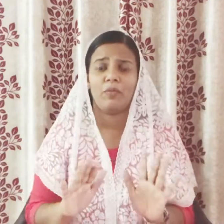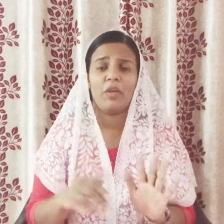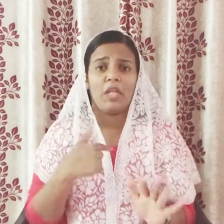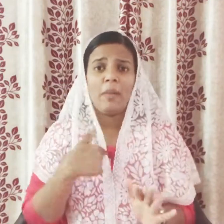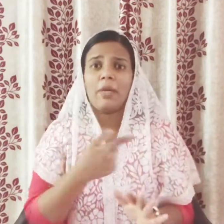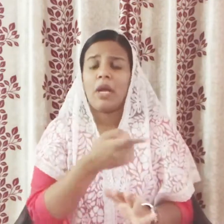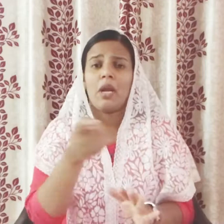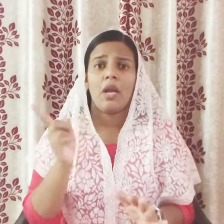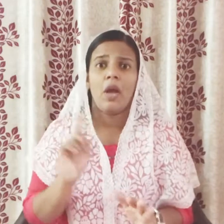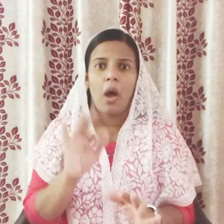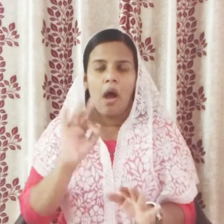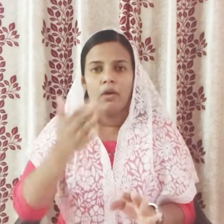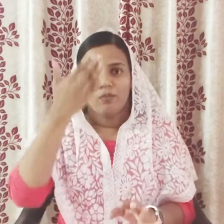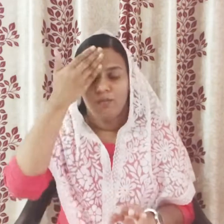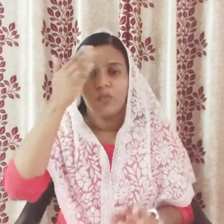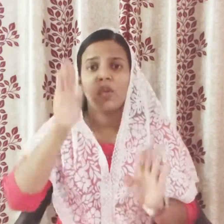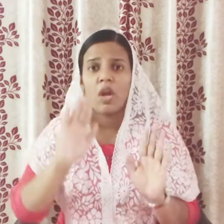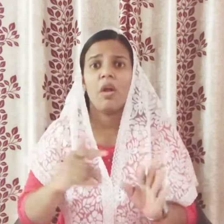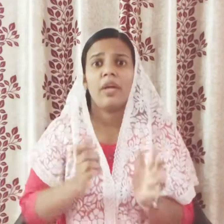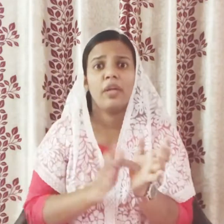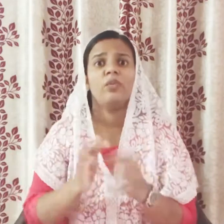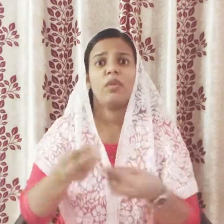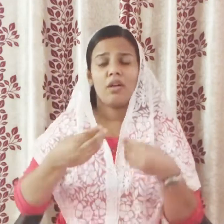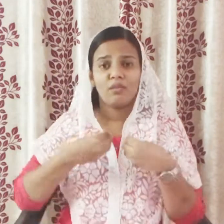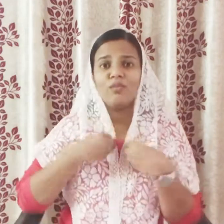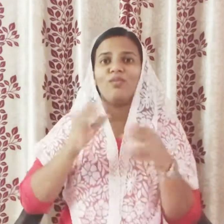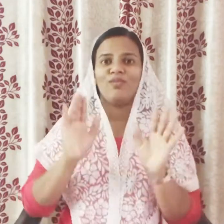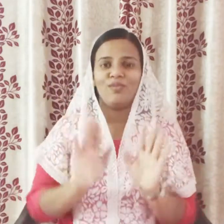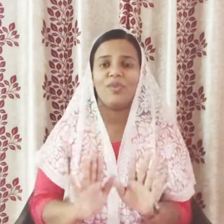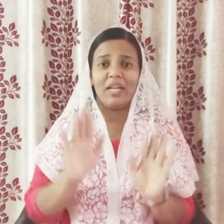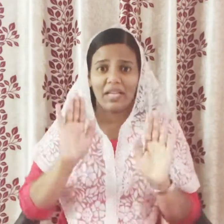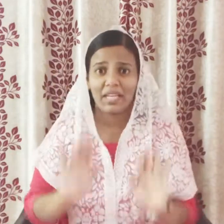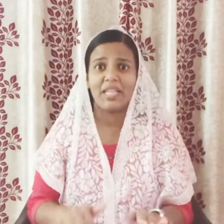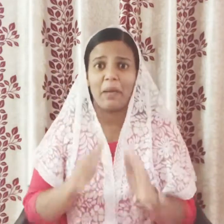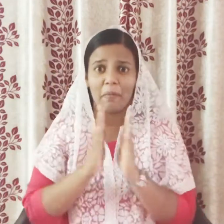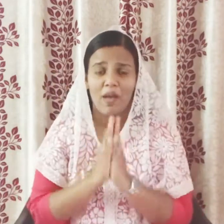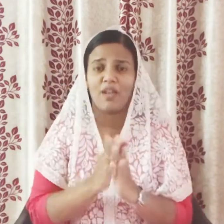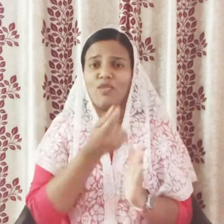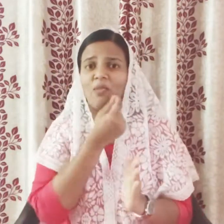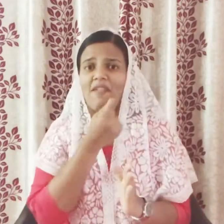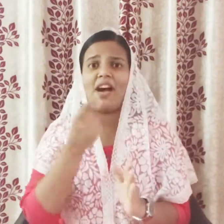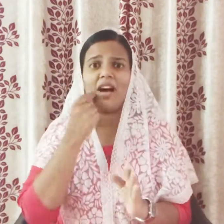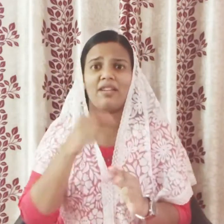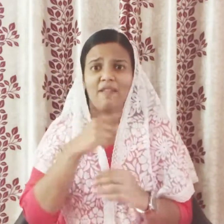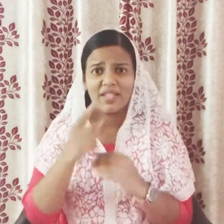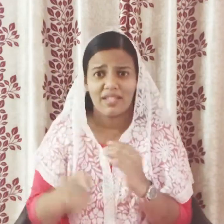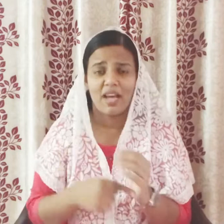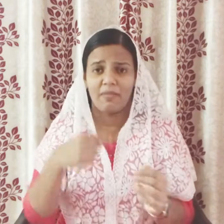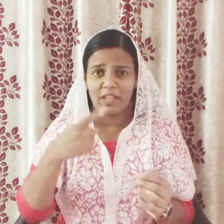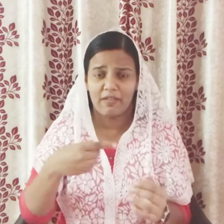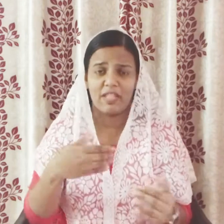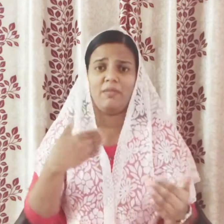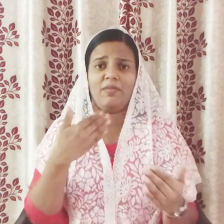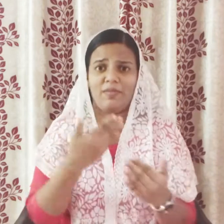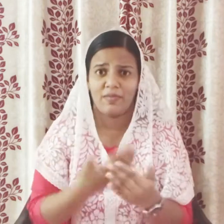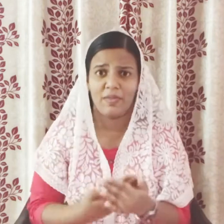അതുമാത്രമല്ല, നമുക്കെല്ലാവർക്കും ആ റെസ്പോൺസിബിലിറ്റി നമ്മുടെ മേൽ കർത്താവ് തന്നിട്ടുണ്ട്. അതുകൊണ്ട് ഈ പ്രാർത്ഥനയുടെയും ഉപവാസത്തിൻ്റെ അവസാനത്തെ ദിവസങ്ങളിൽ